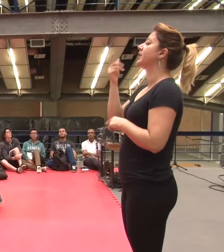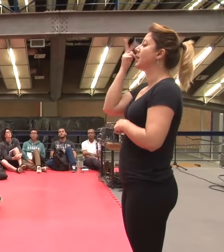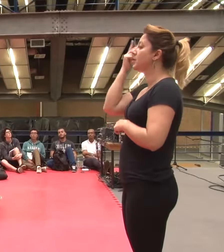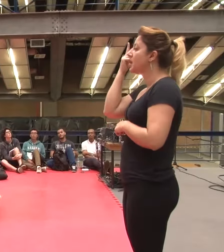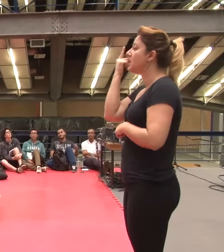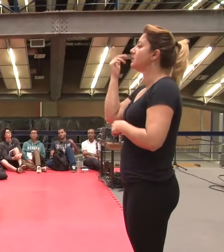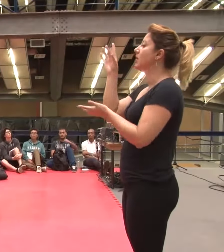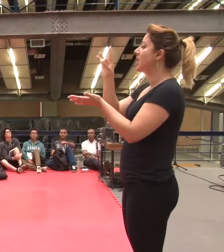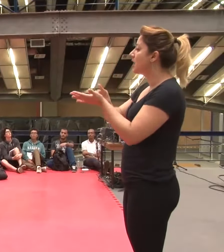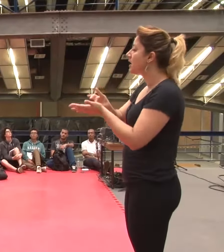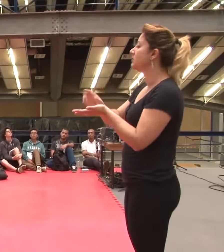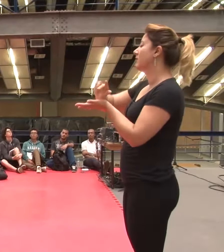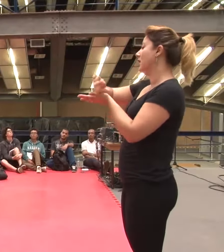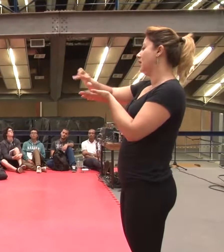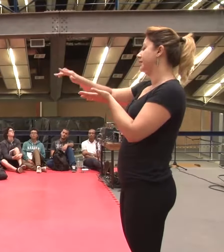naturalismo, o parnasianismo.